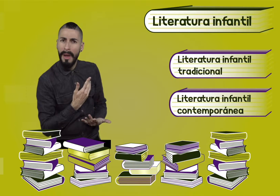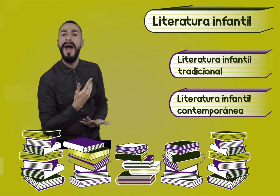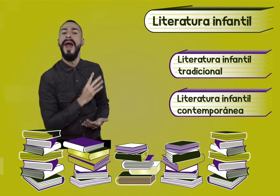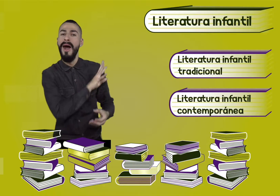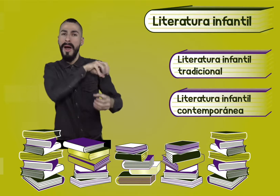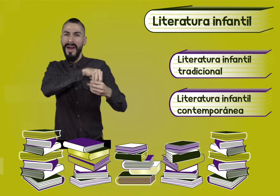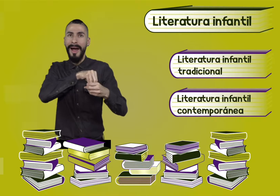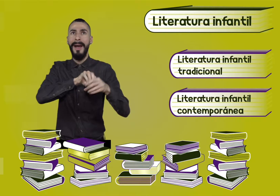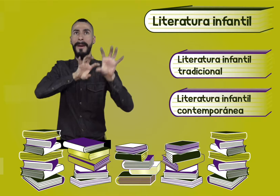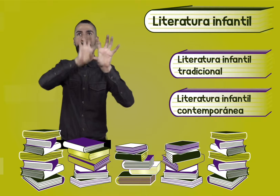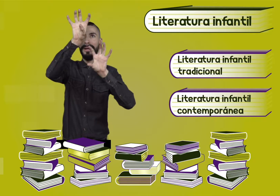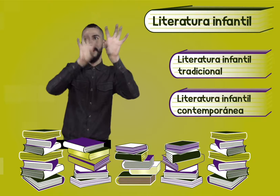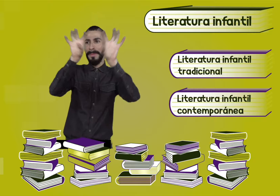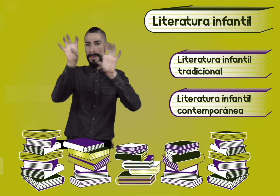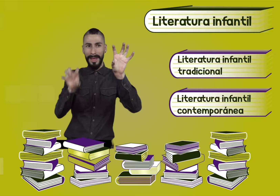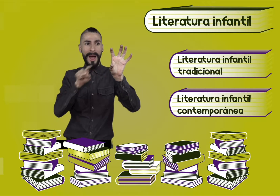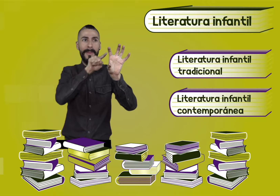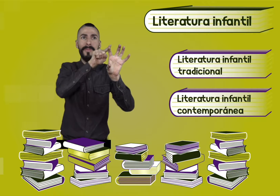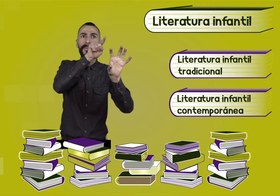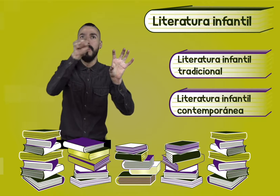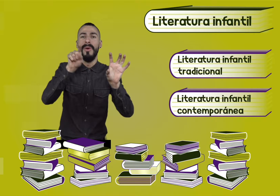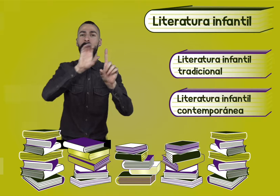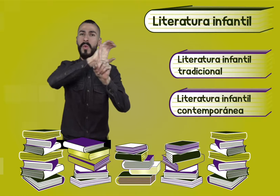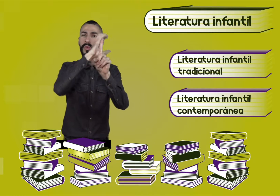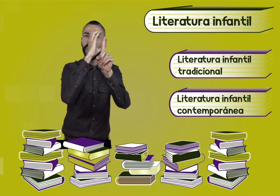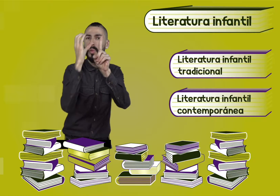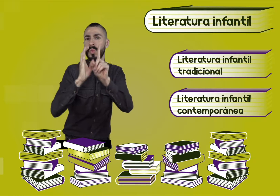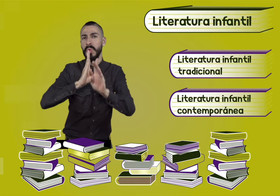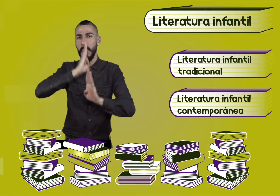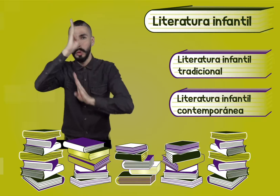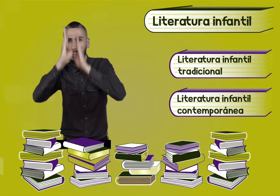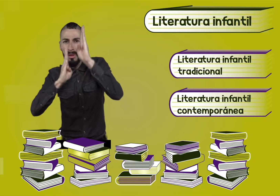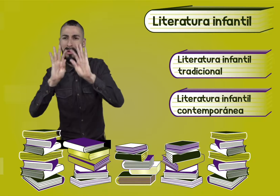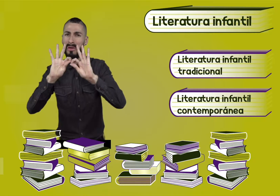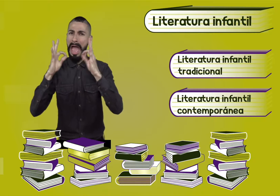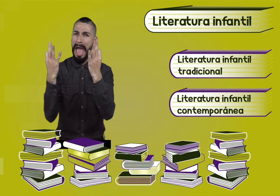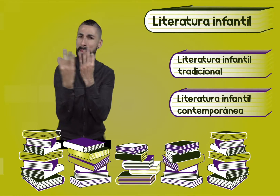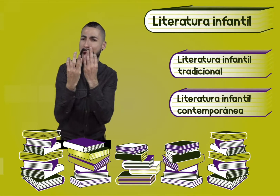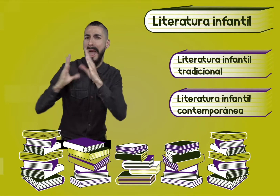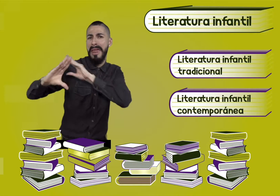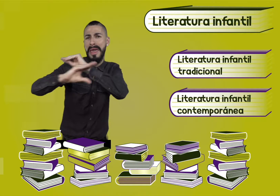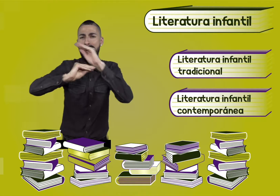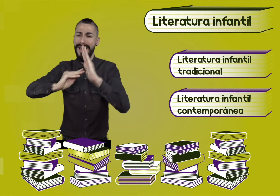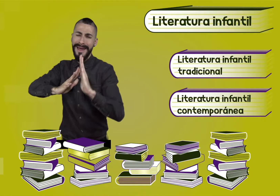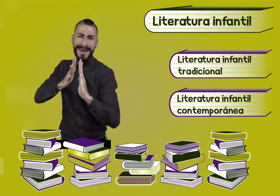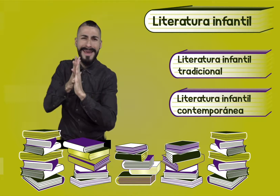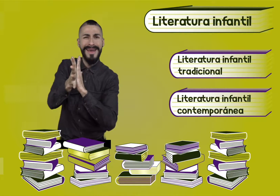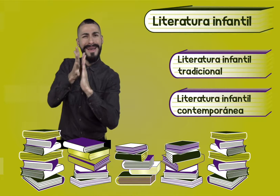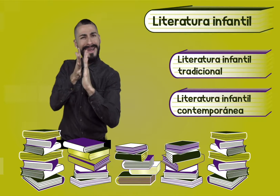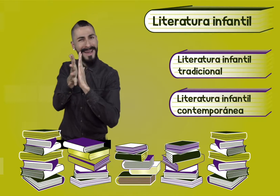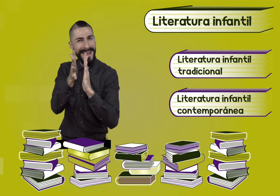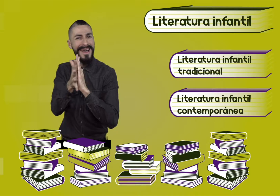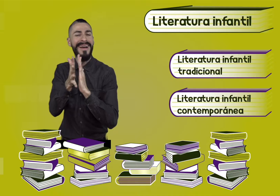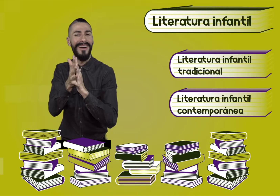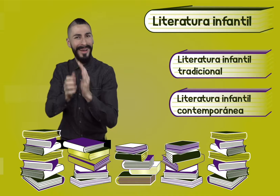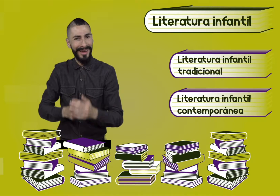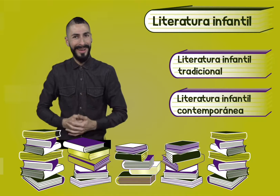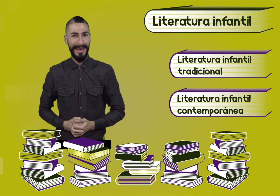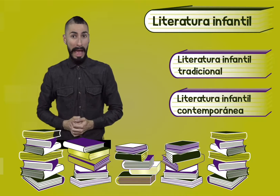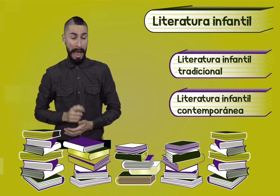Esta literatura hace parte de la herencia cultural de países, regiones y familias que han sido narradas. Dentro